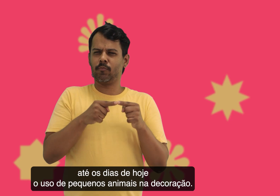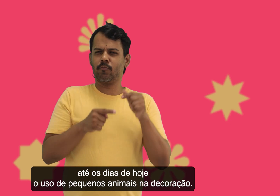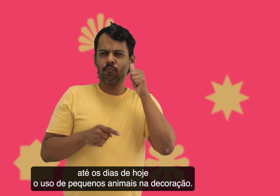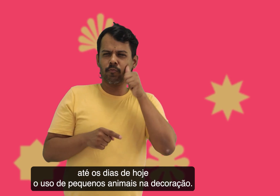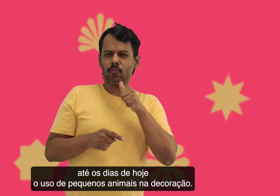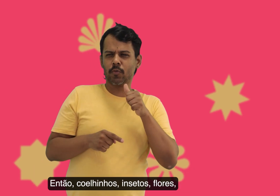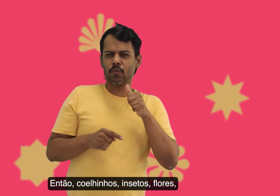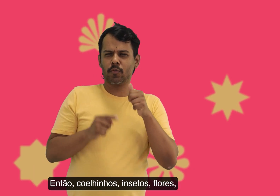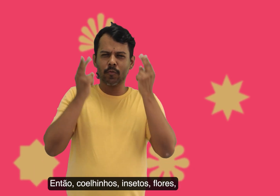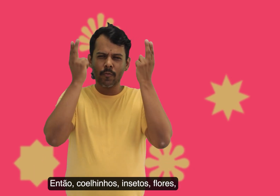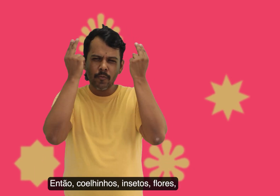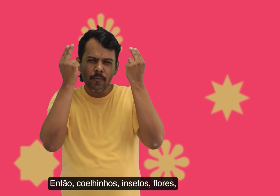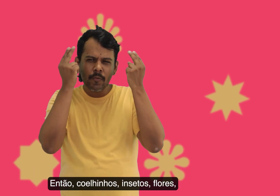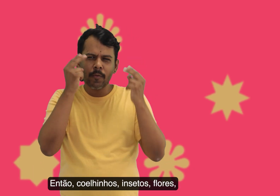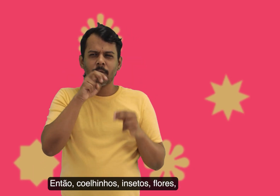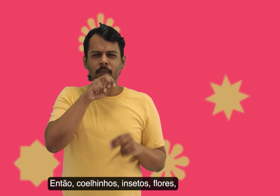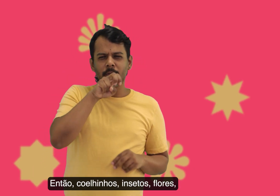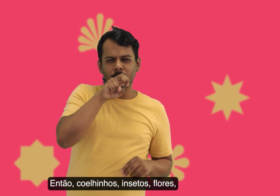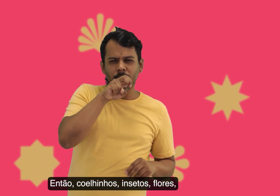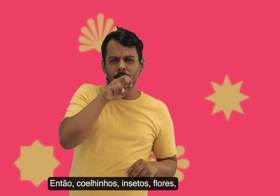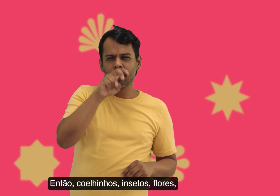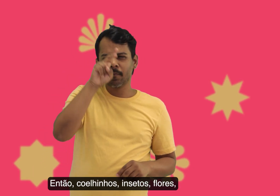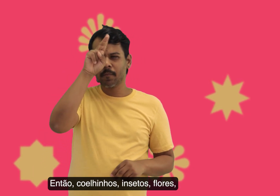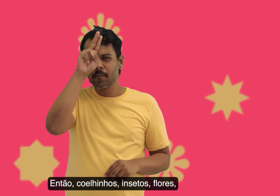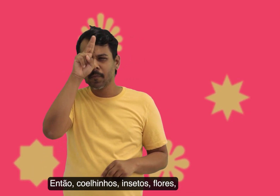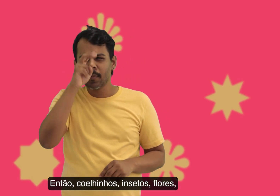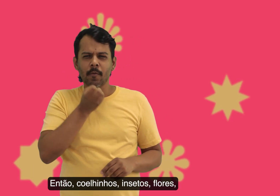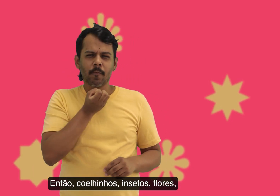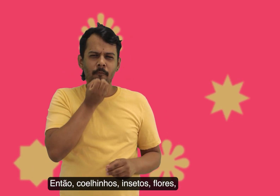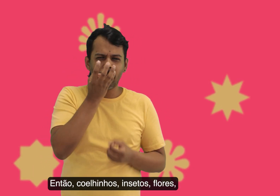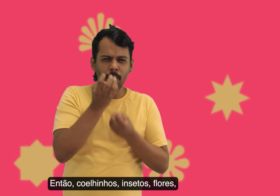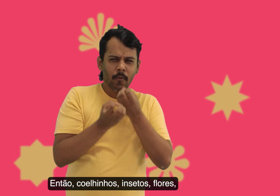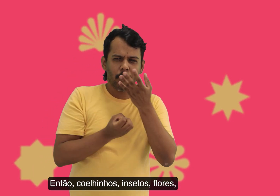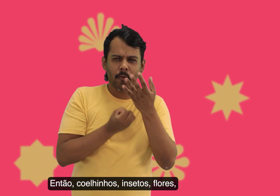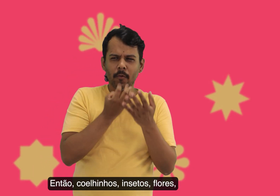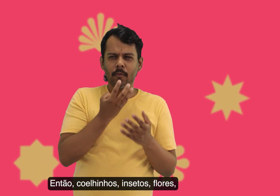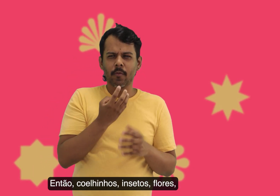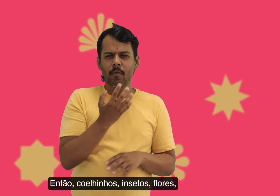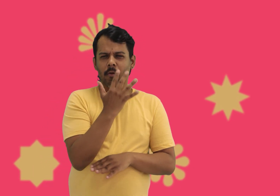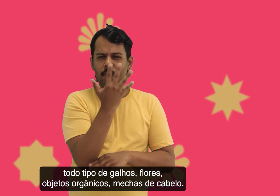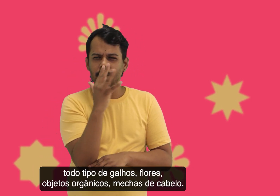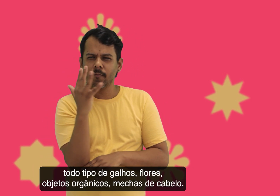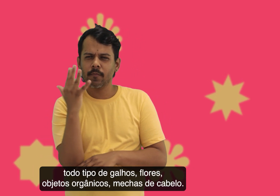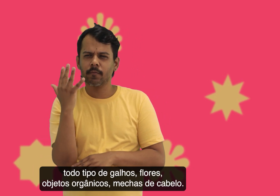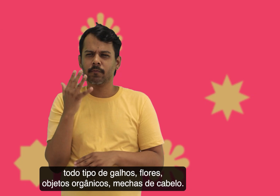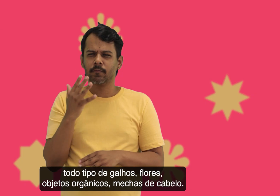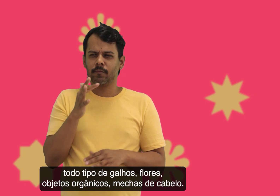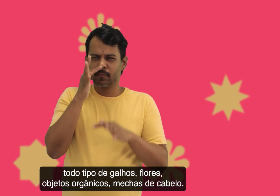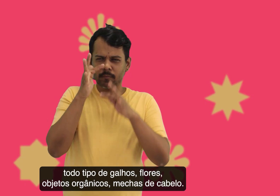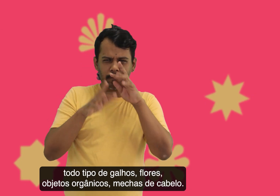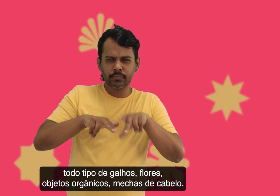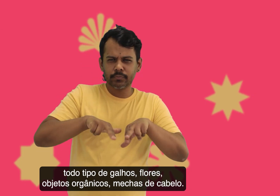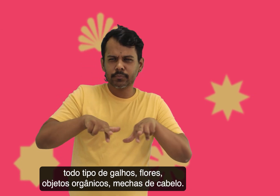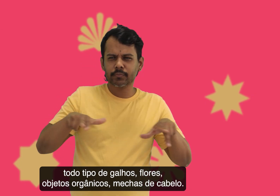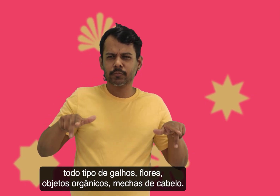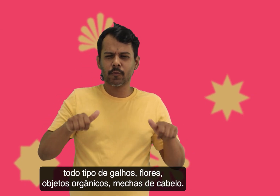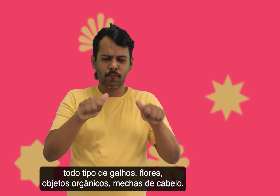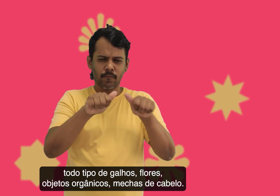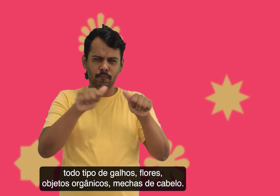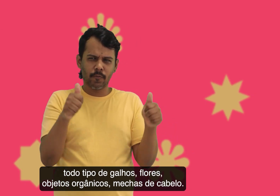na decoração. Então, coelhinho, insetos, flores, todo tipo de galhos, flores,